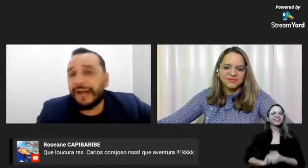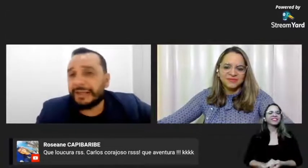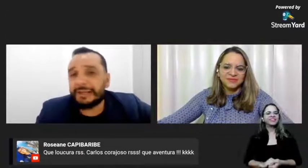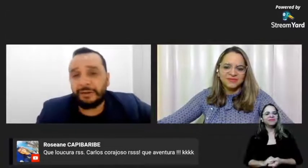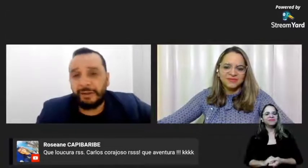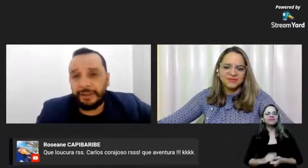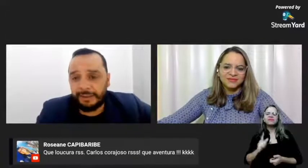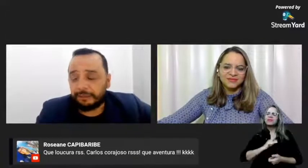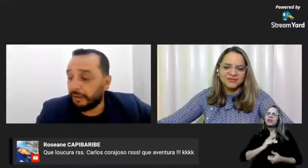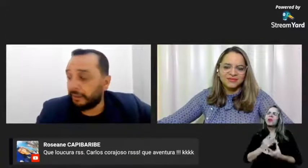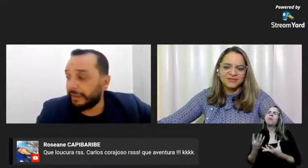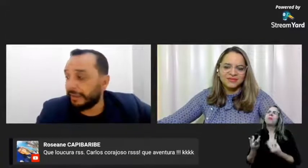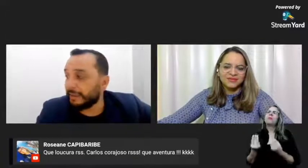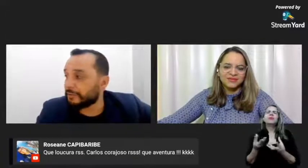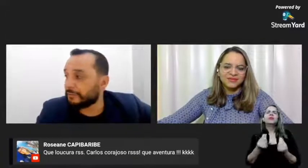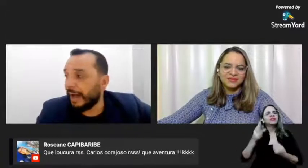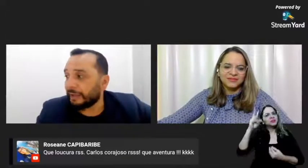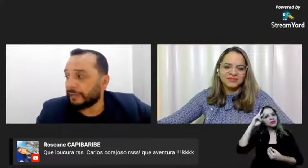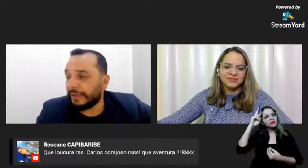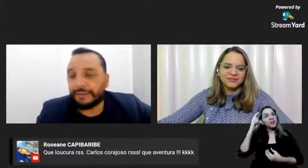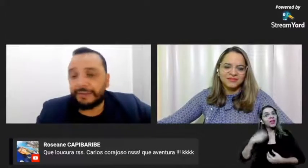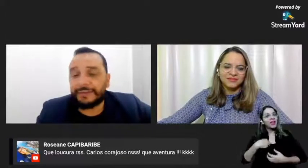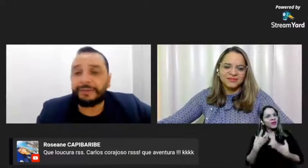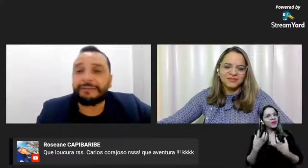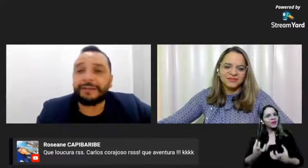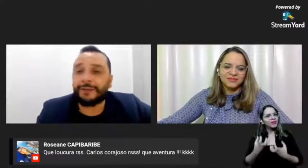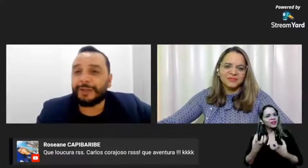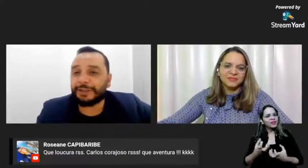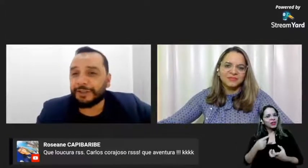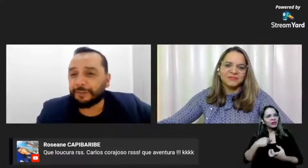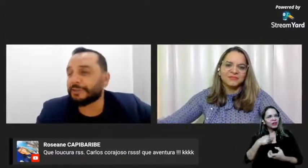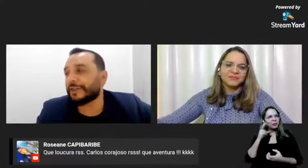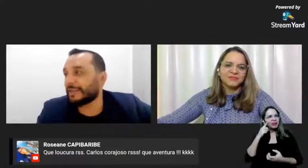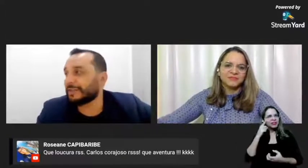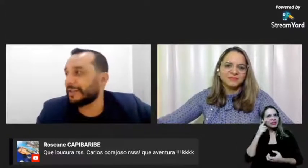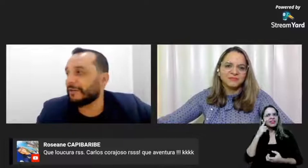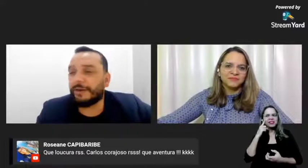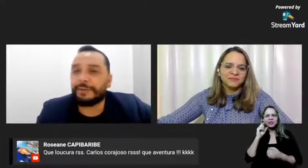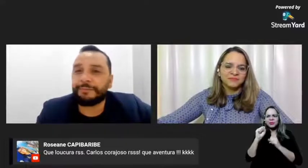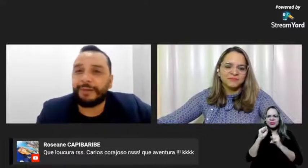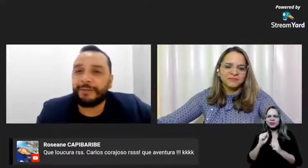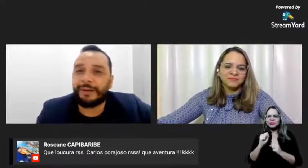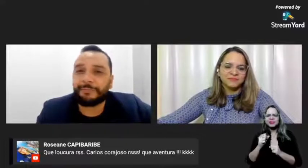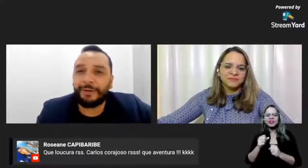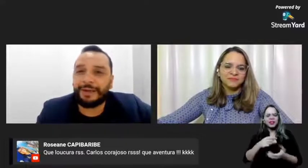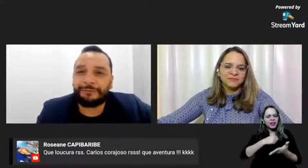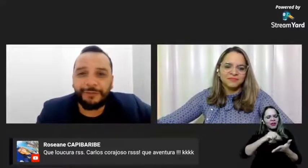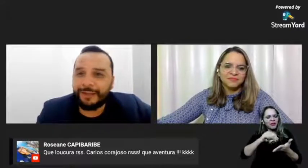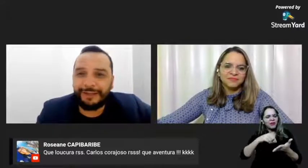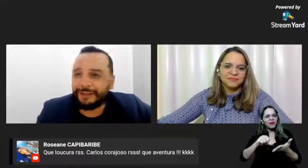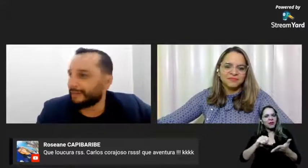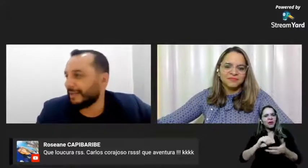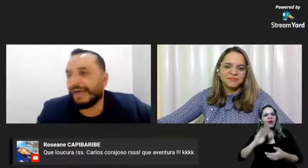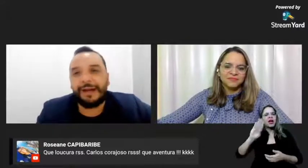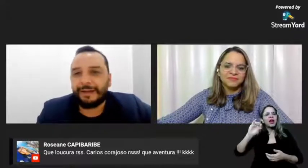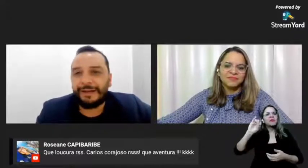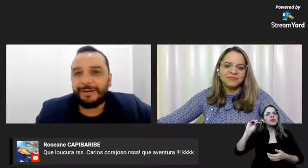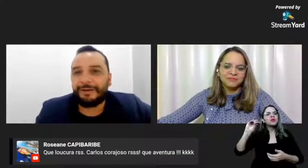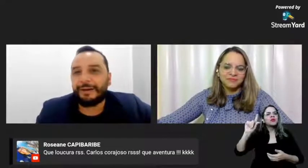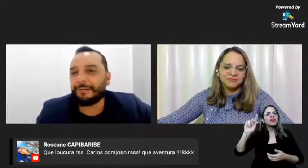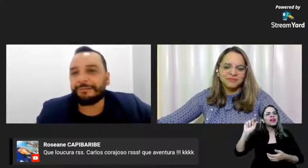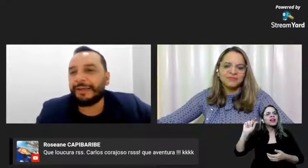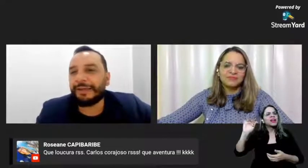temos várias histórias, né? Eu queria, de fato, né? Eu estava até vendo, eu falei, acho que a gente podia escrever uma biografia aí, sei